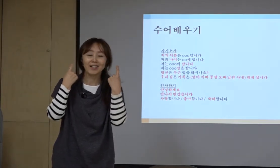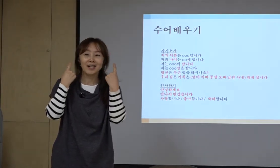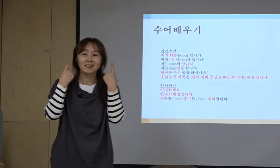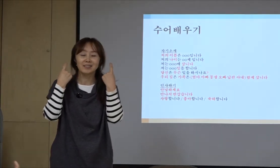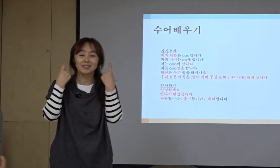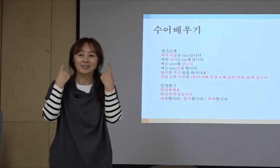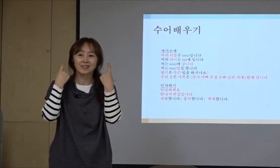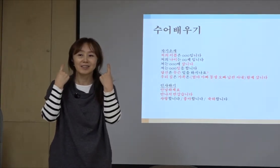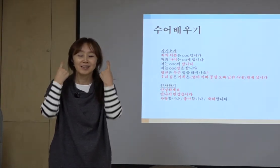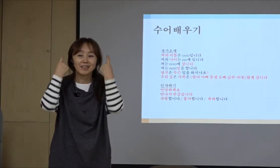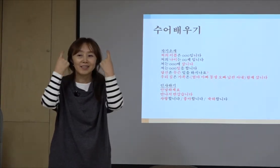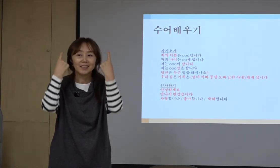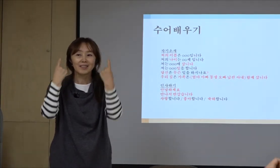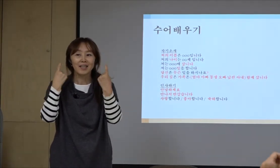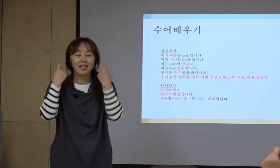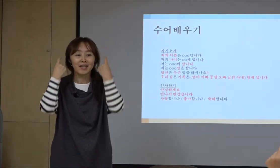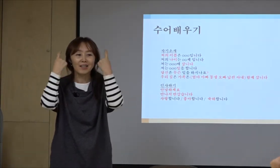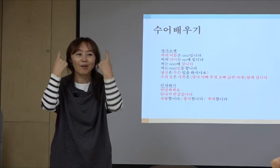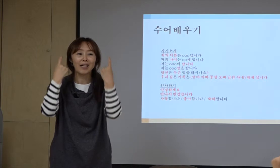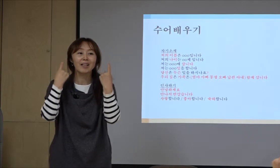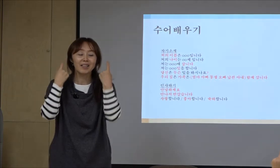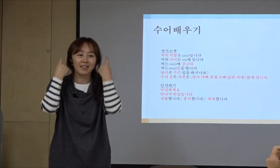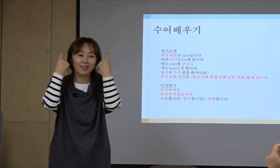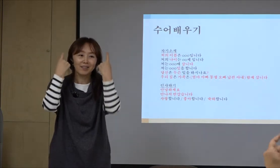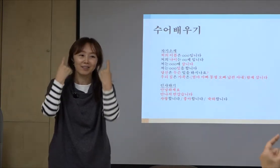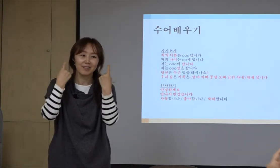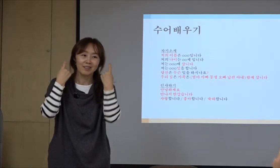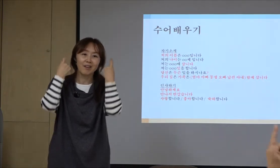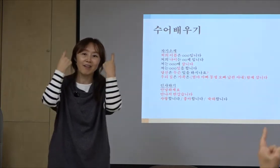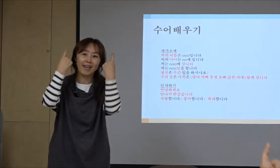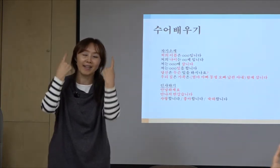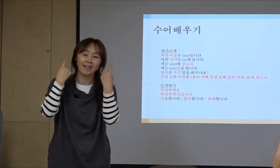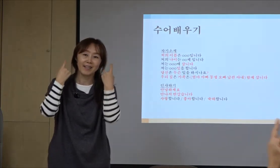관광은 이게 관광이에요. 여행.